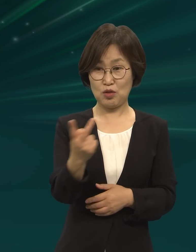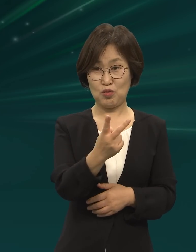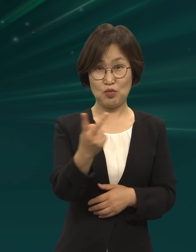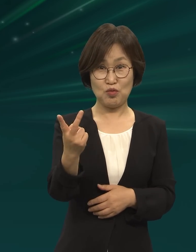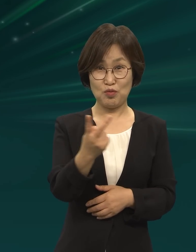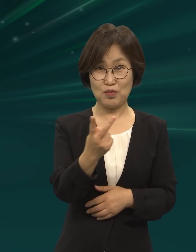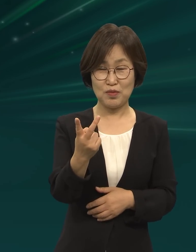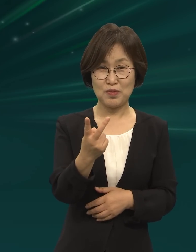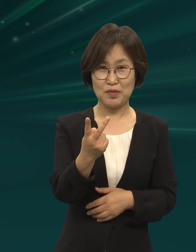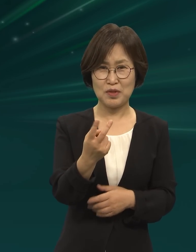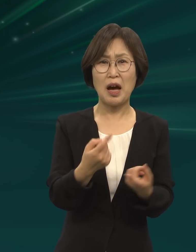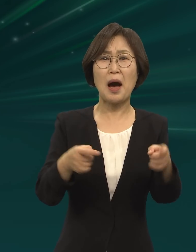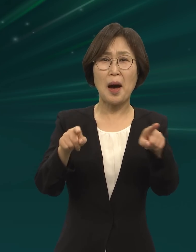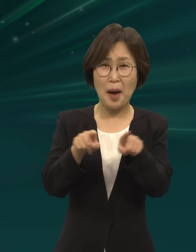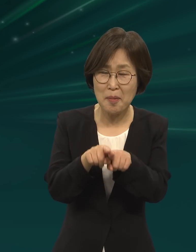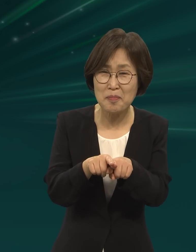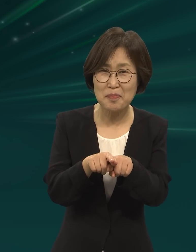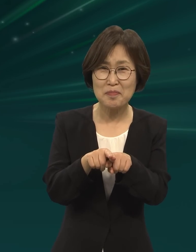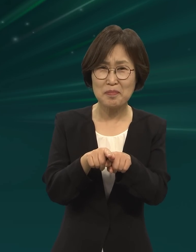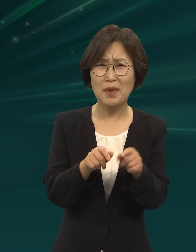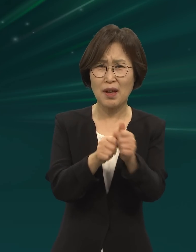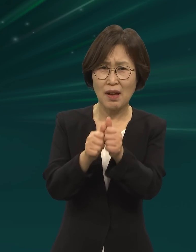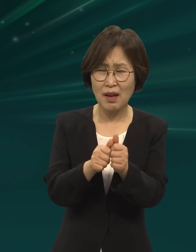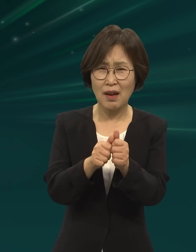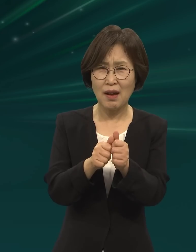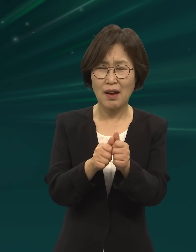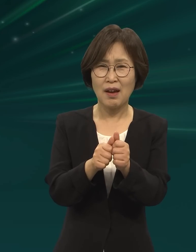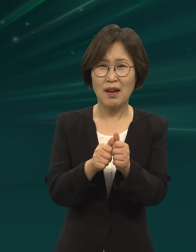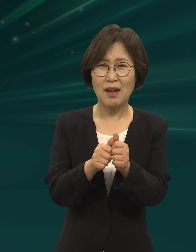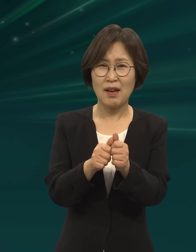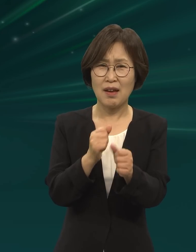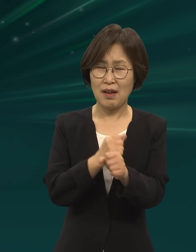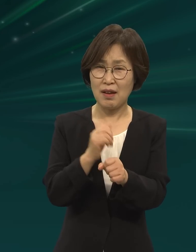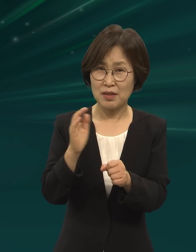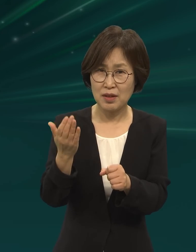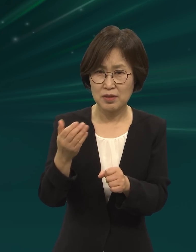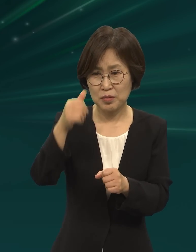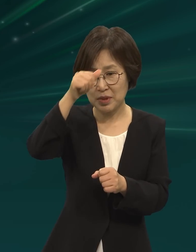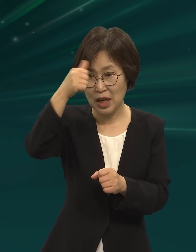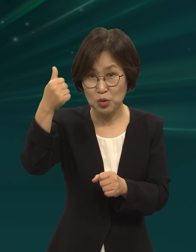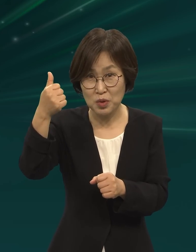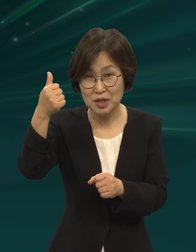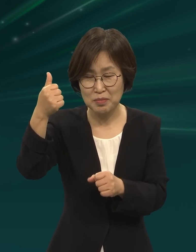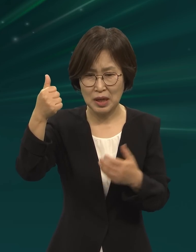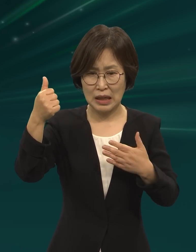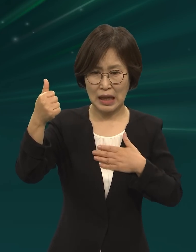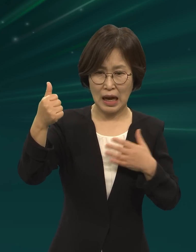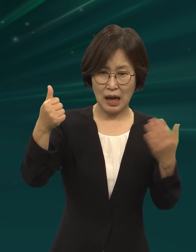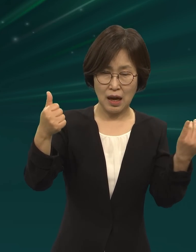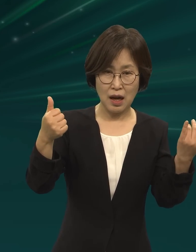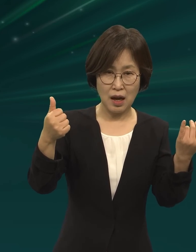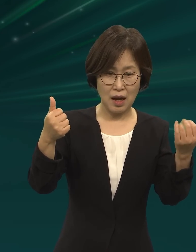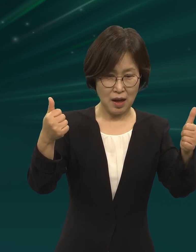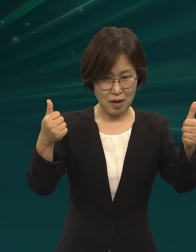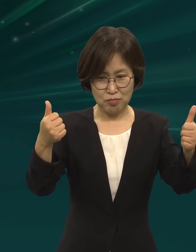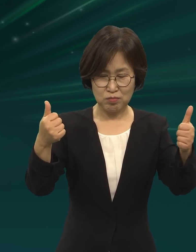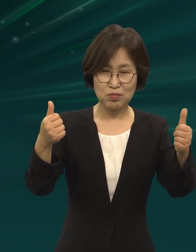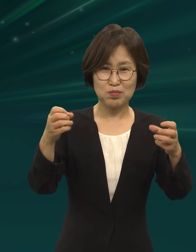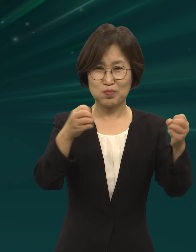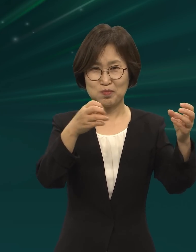사역지에 가야 되는 일들이 있었습니다. 그래서 그 장로님 저랑 대화할 때는 다 바디